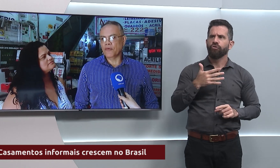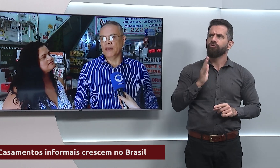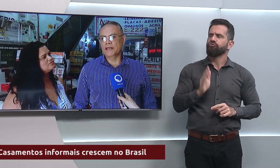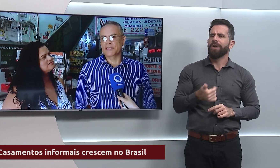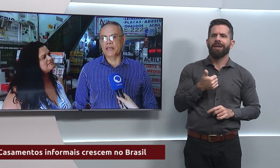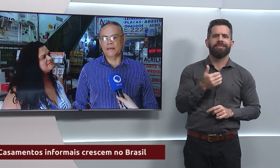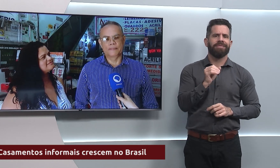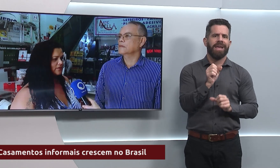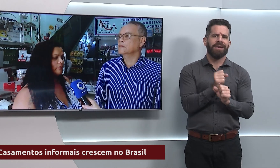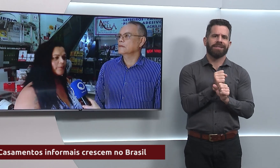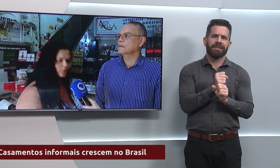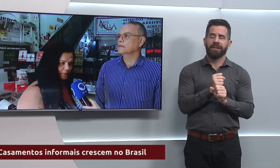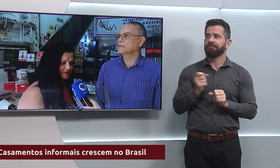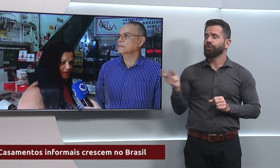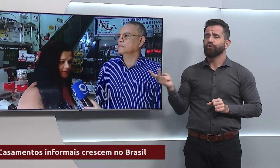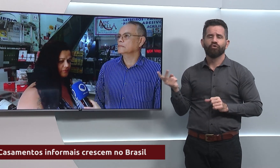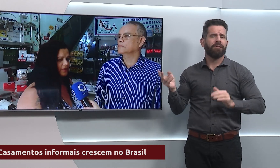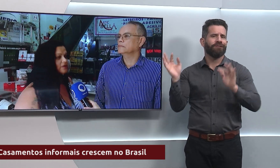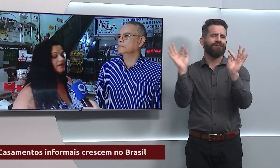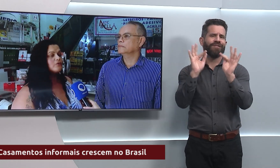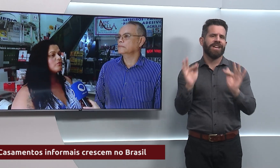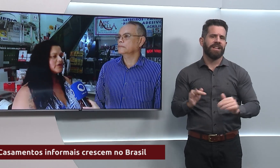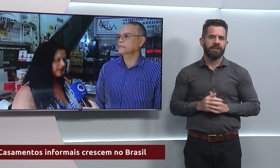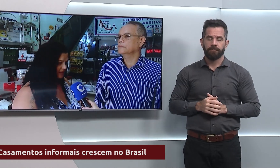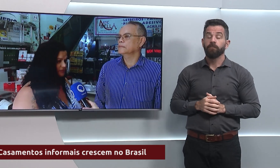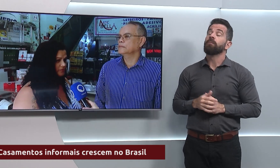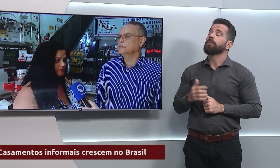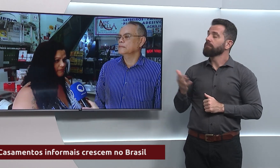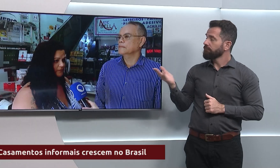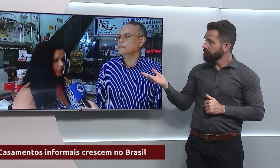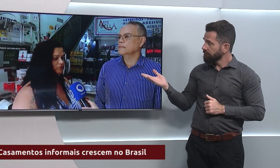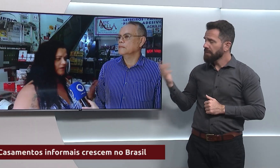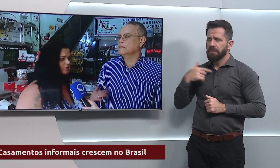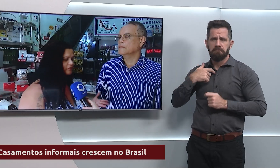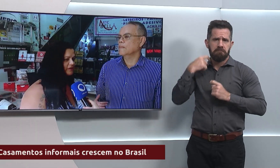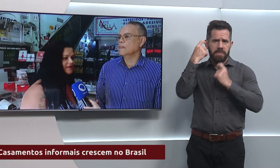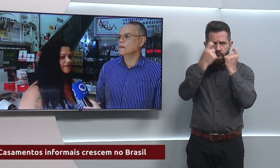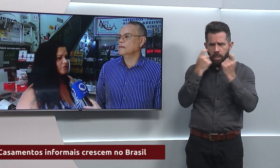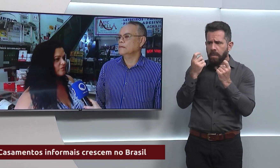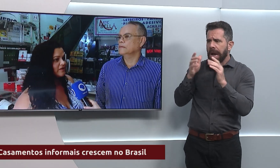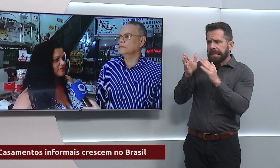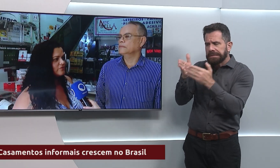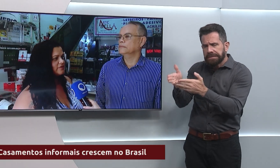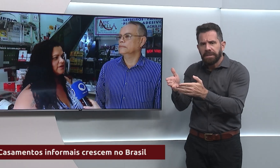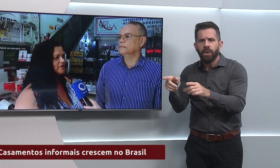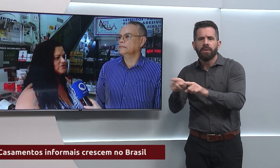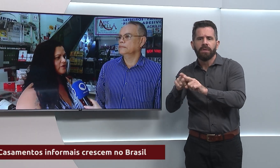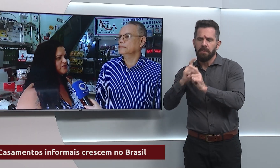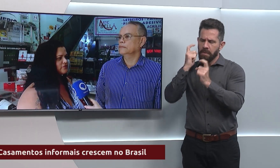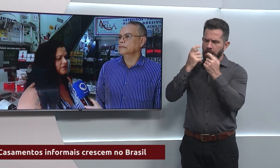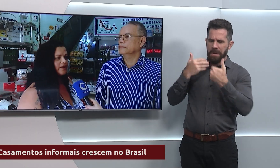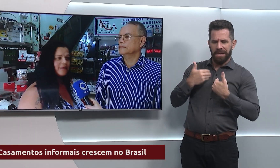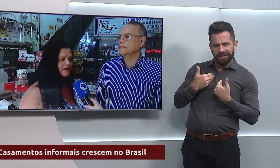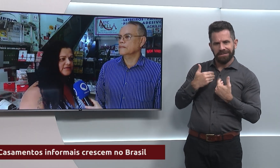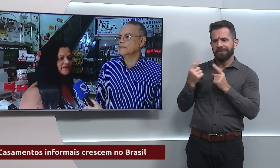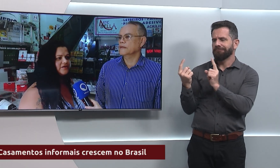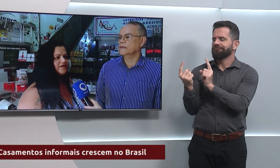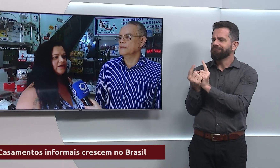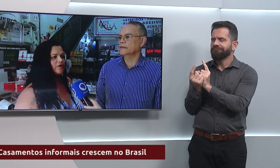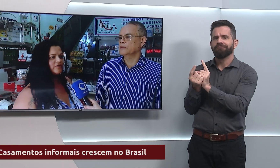felizes, né? Tem uma preocupação, tem um cuidado que eu tenho com ele comigo, e isso eu acho que é a base e é o que nos